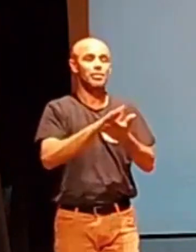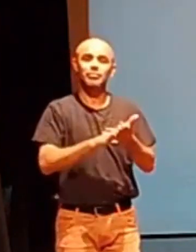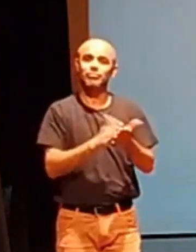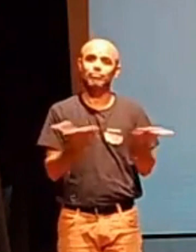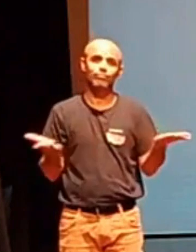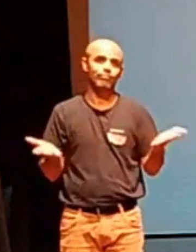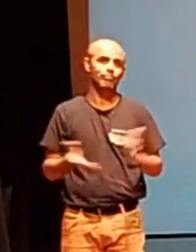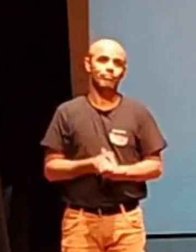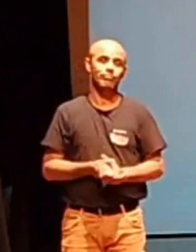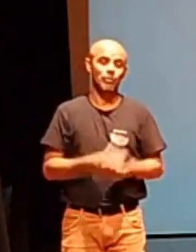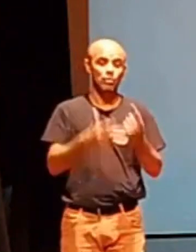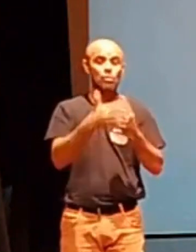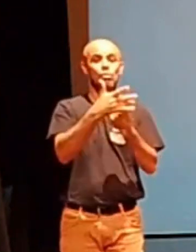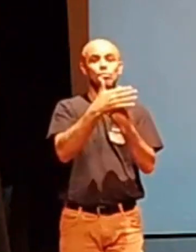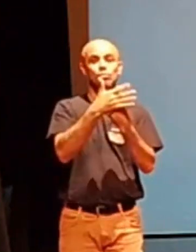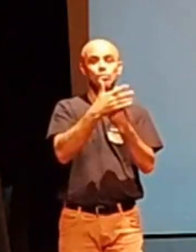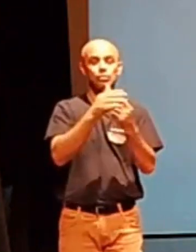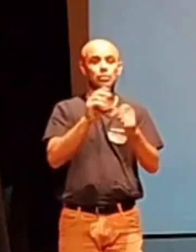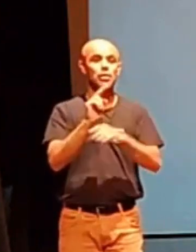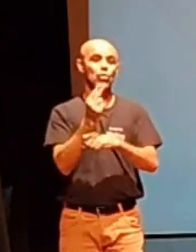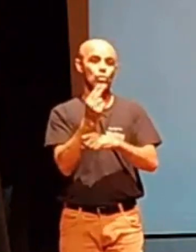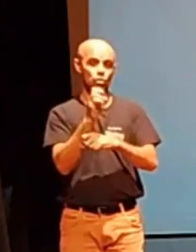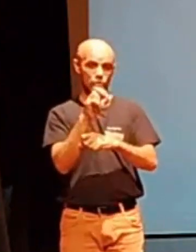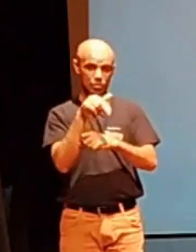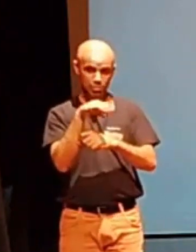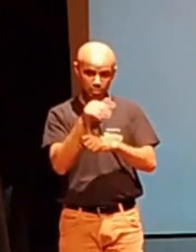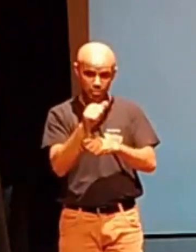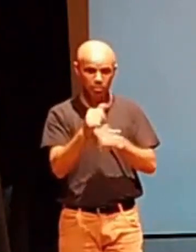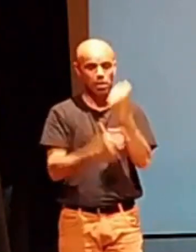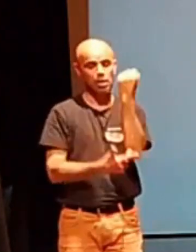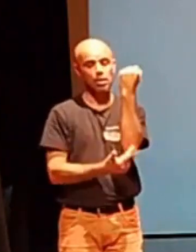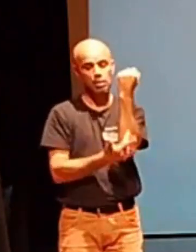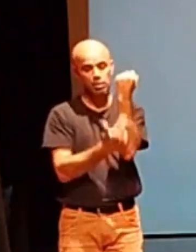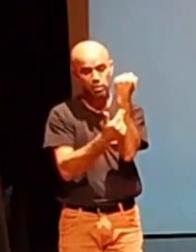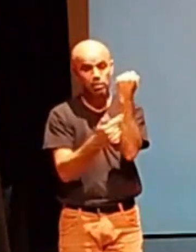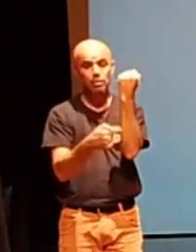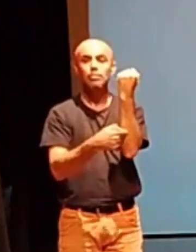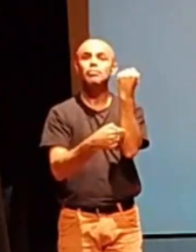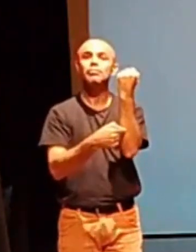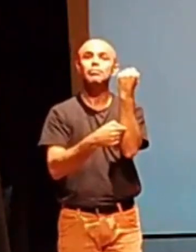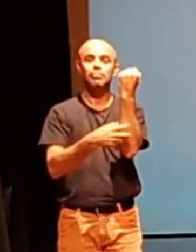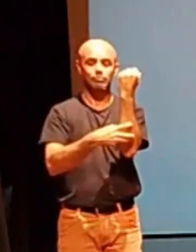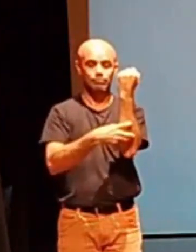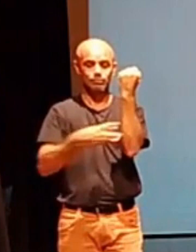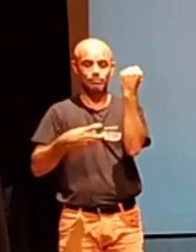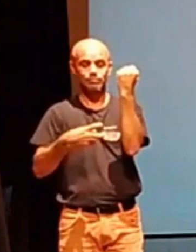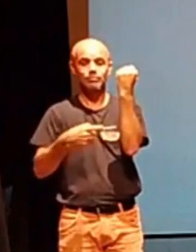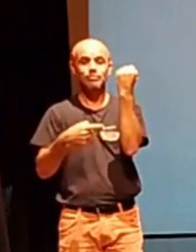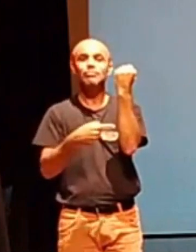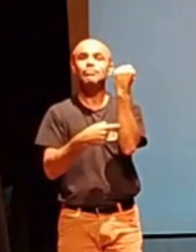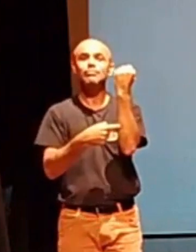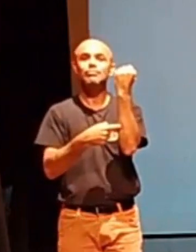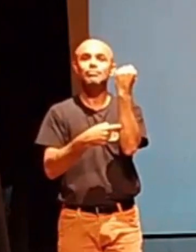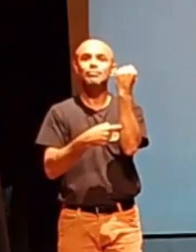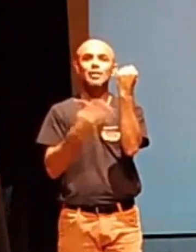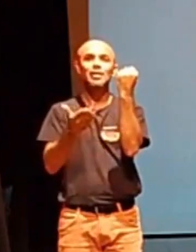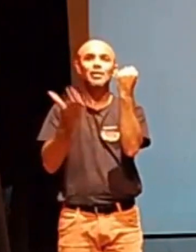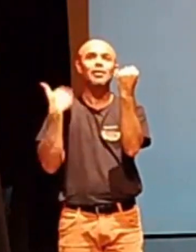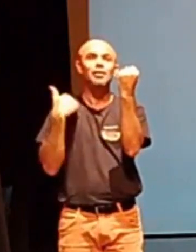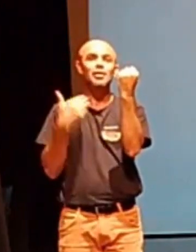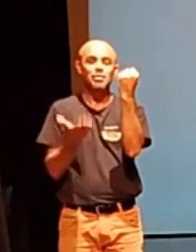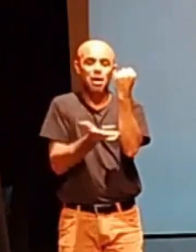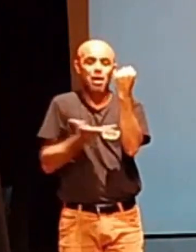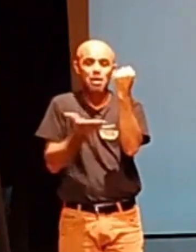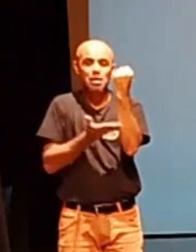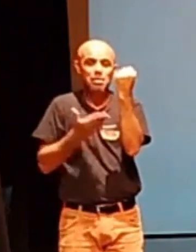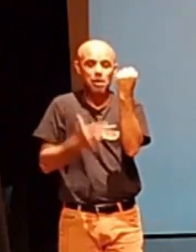quê? O paciente que tem hérnia de disco faz uma cirurgia e não faz nem um pré-operatório e